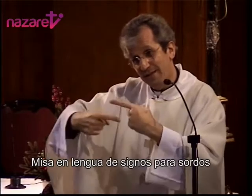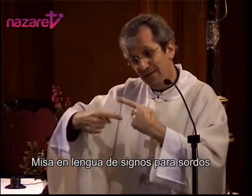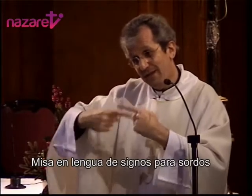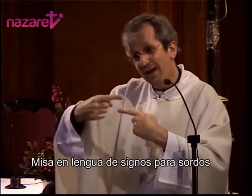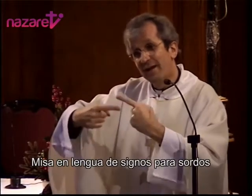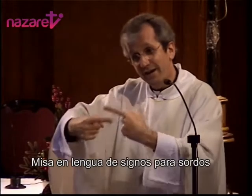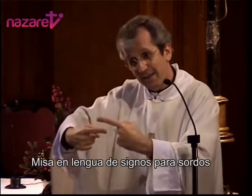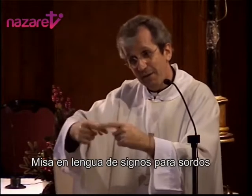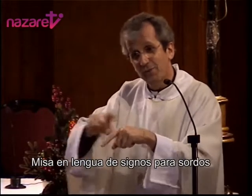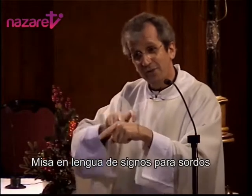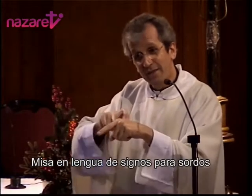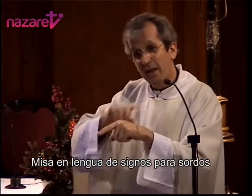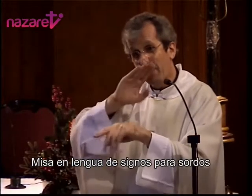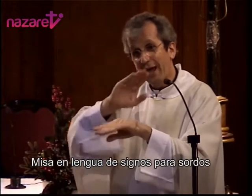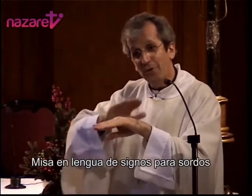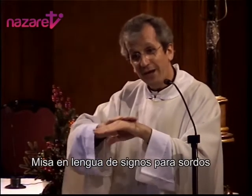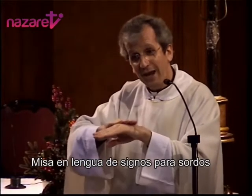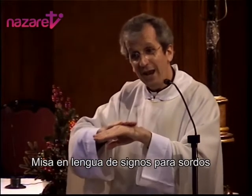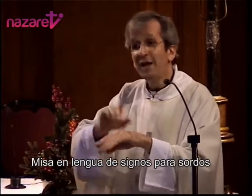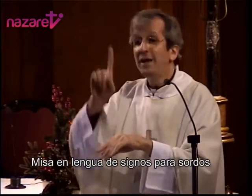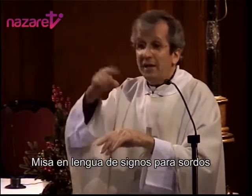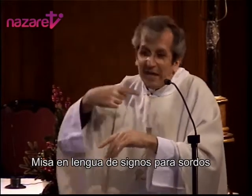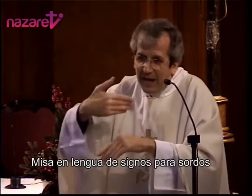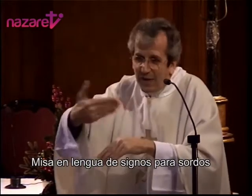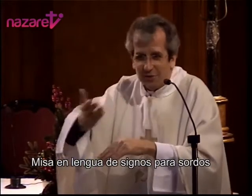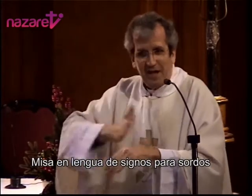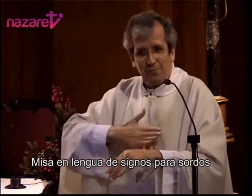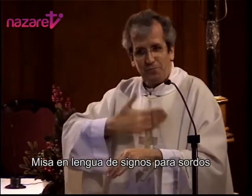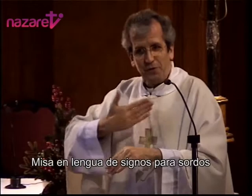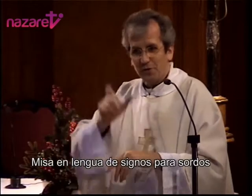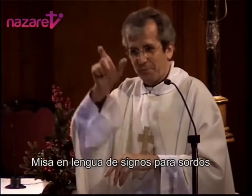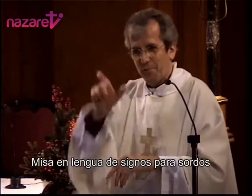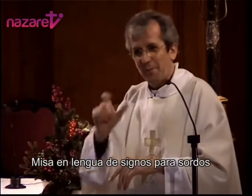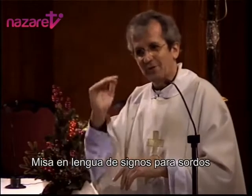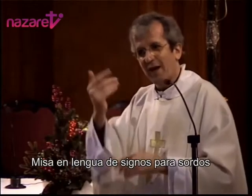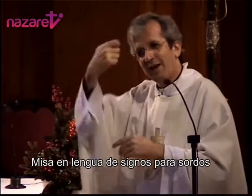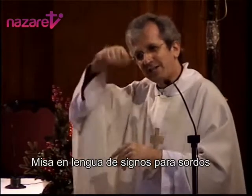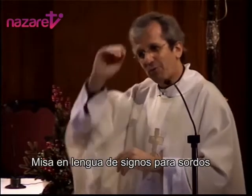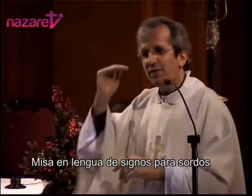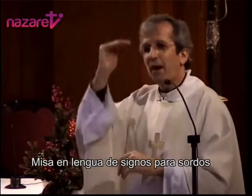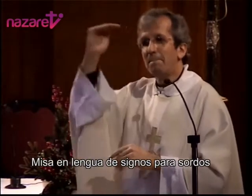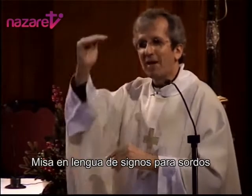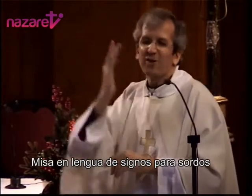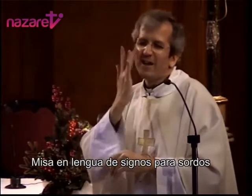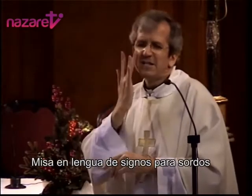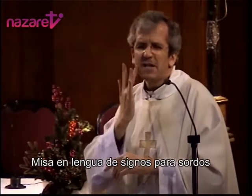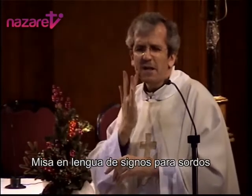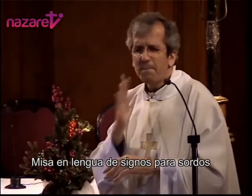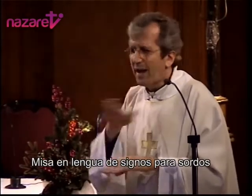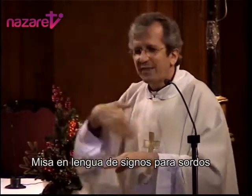descendencia recibimos del pecado original, y aquellos que hayamos podido, si por ejemplo una persona se bautiza mayor, se limpia de todos